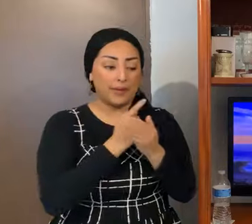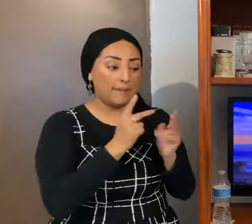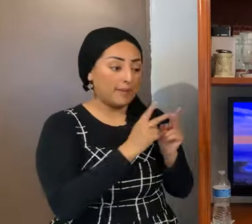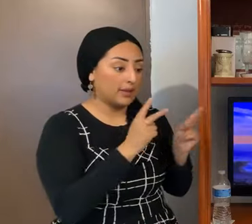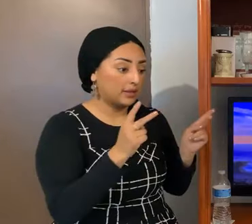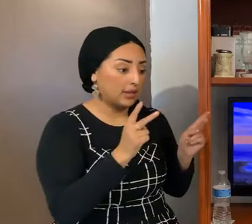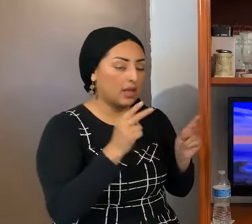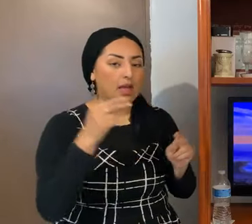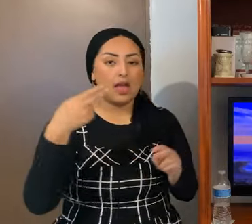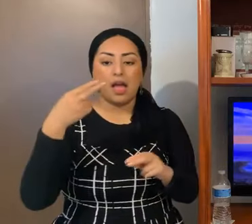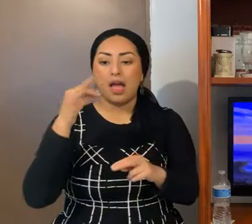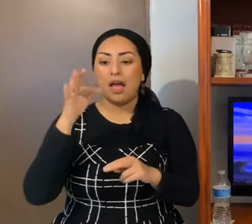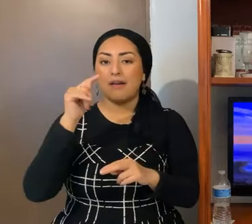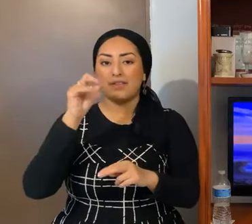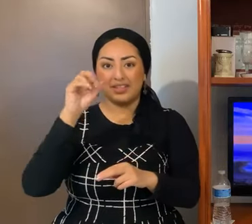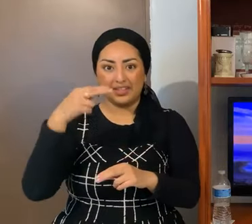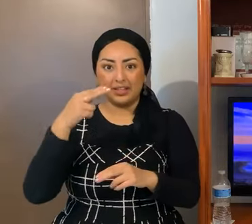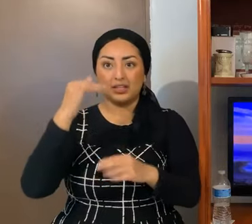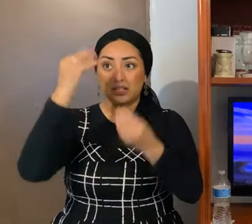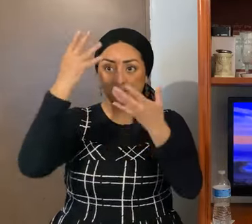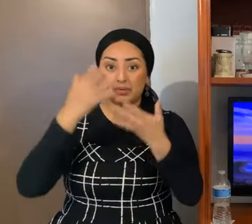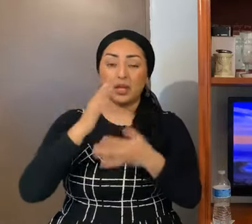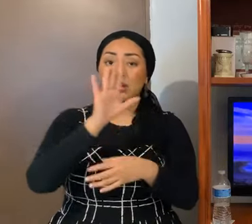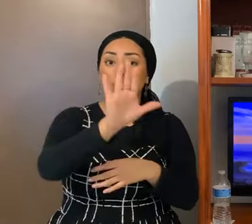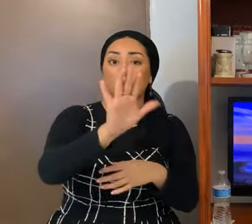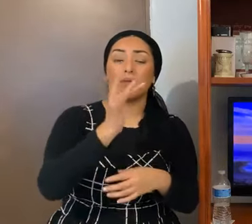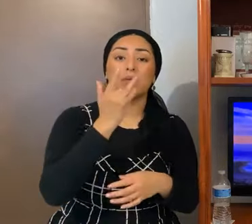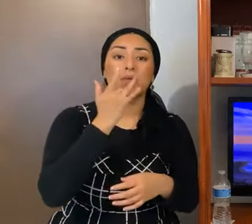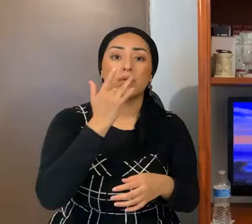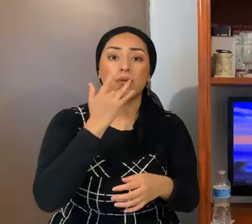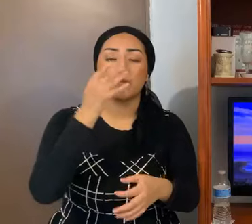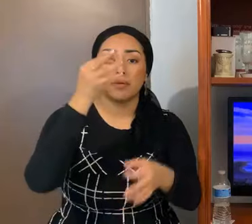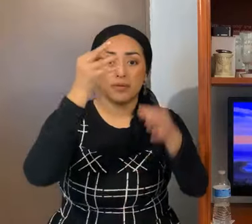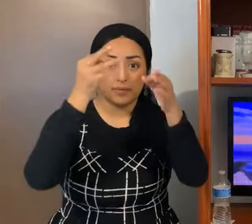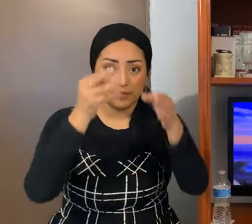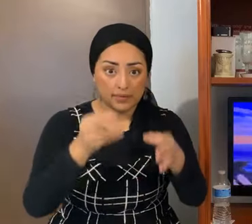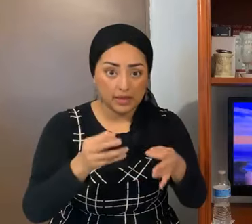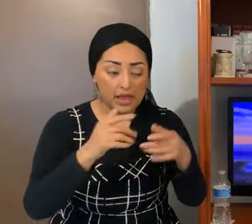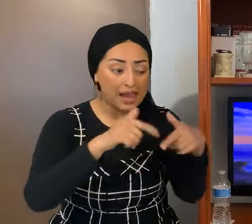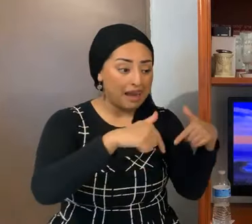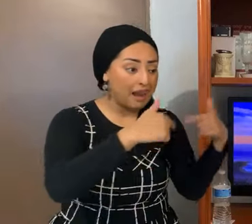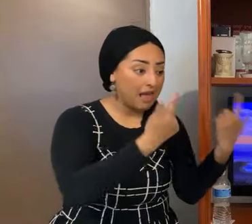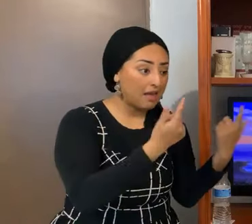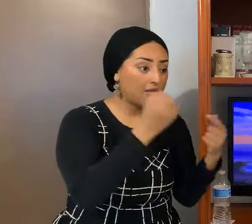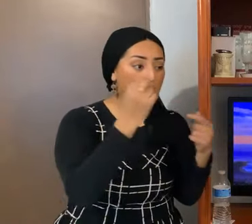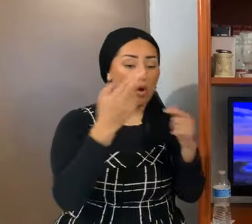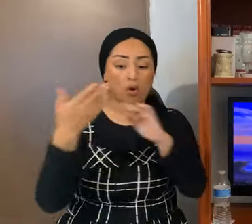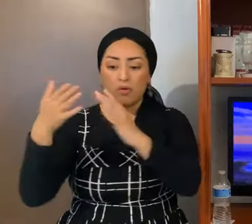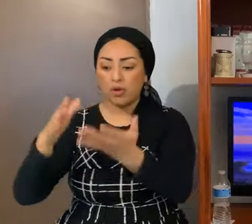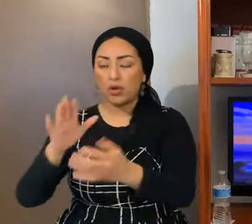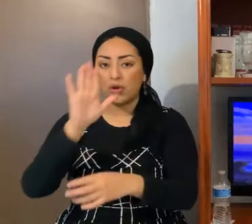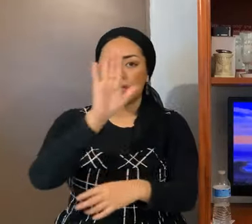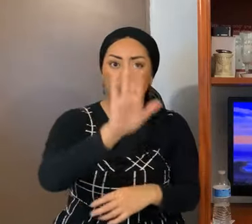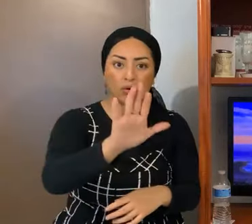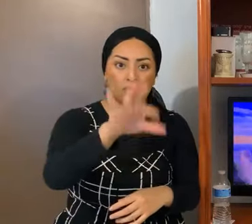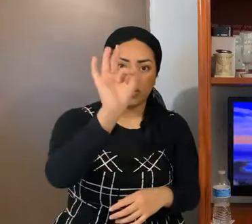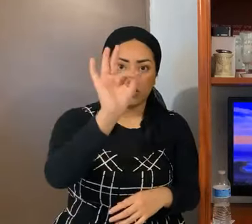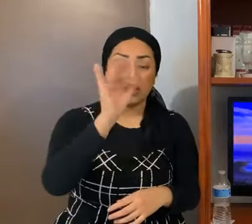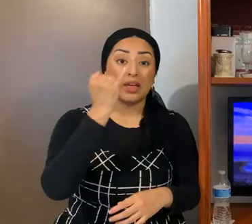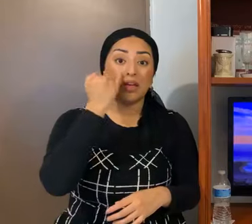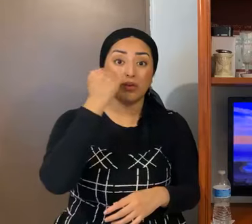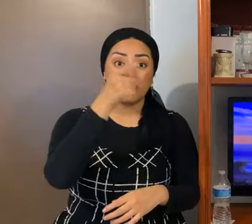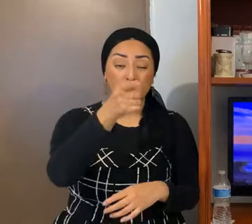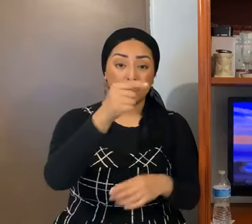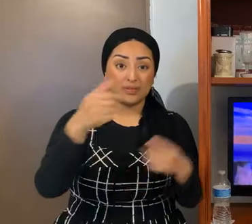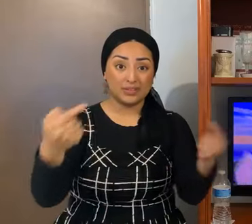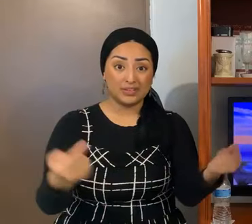y la muerte, como Él siempre, tan precioso, Él siempre lo hace. He aquí que pongo delante de ti la vida y la muerte, escoge. ¿Quieren seguir